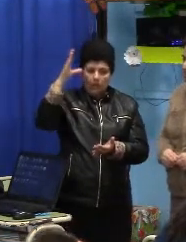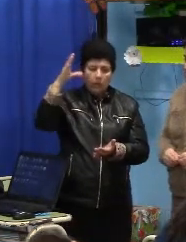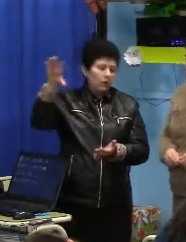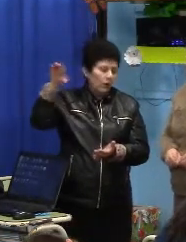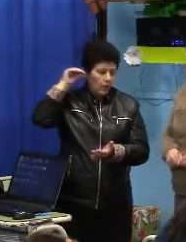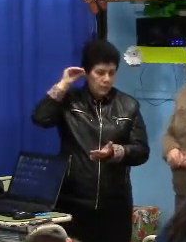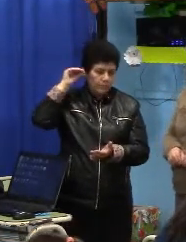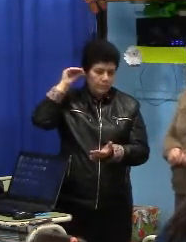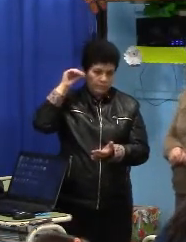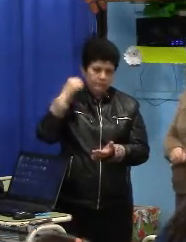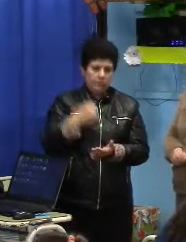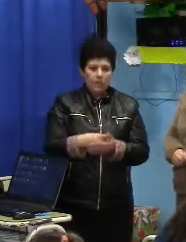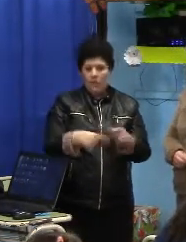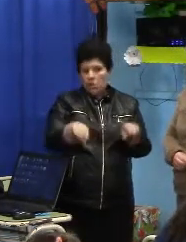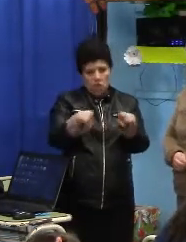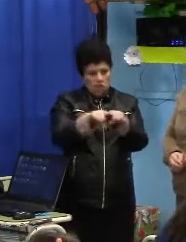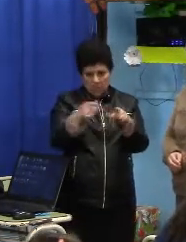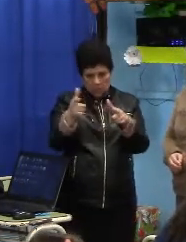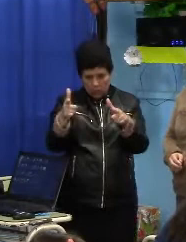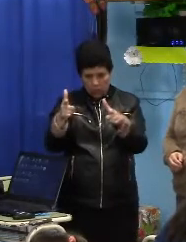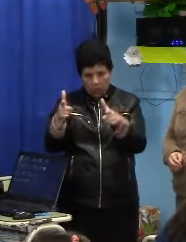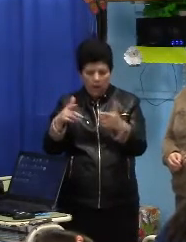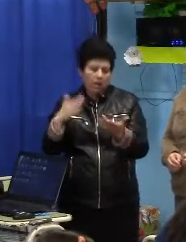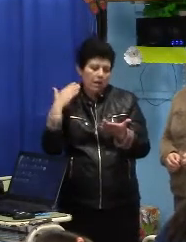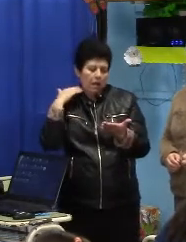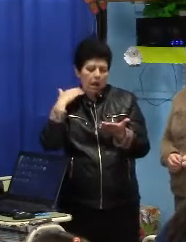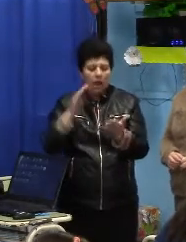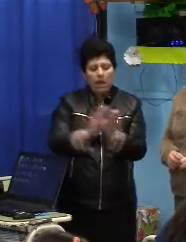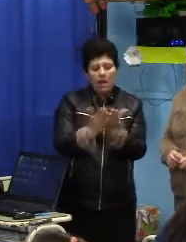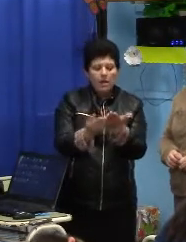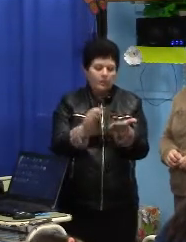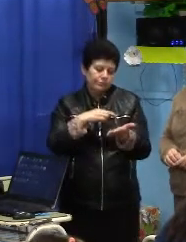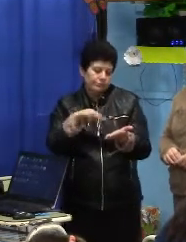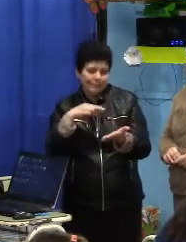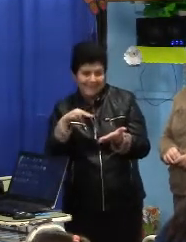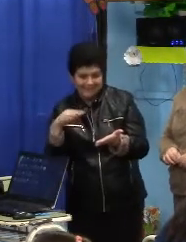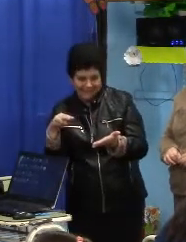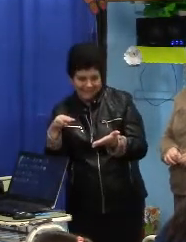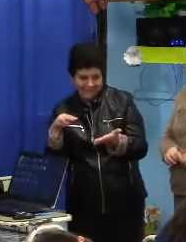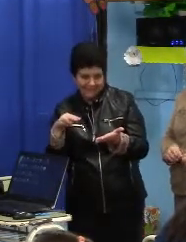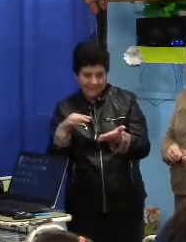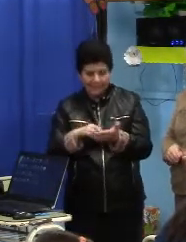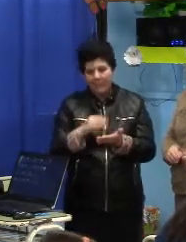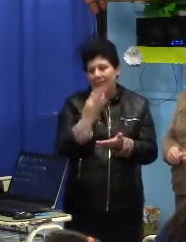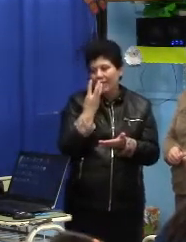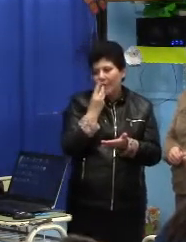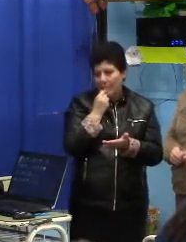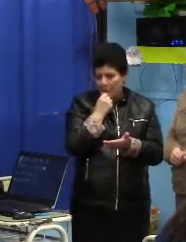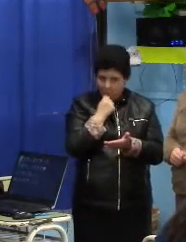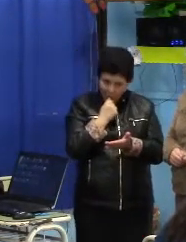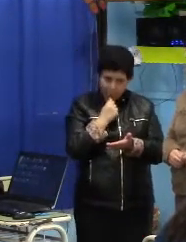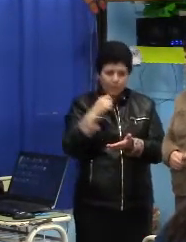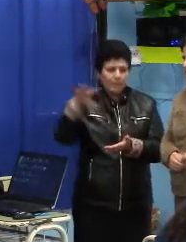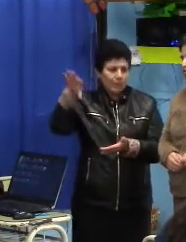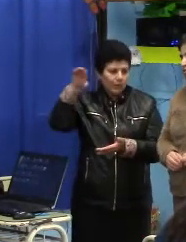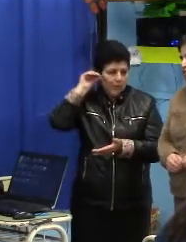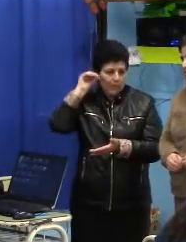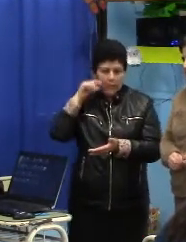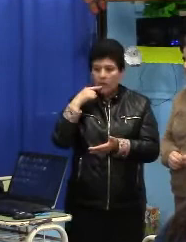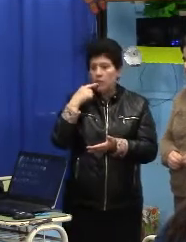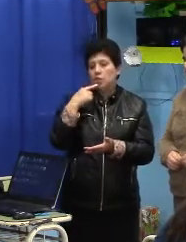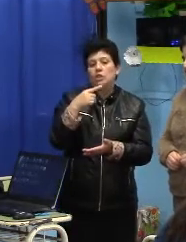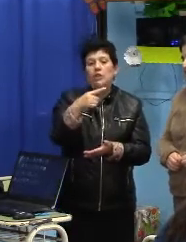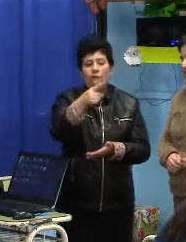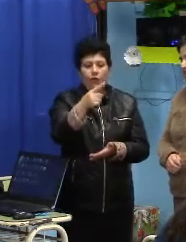leer, pero ya he tenido tanto entrenamiento que me gustan los audios. Pero si vos me preguntas